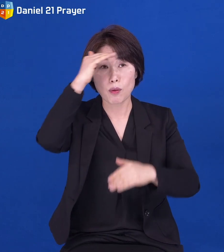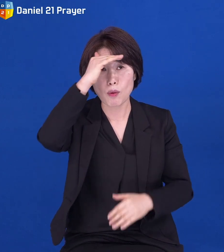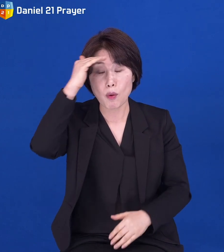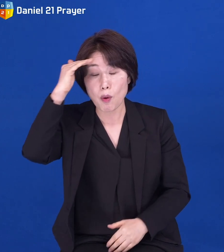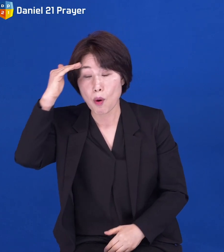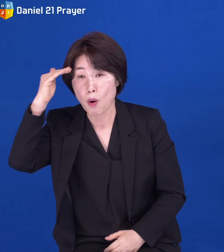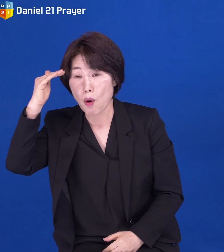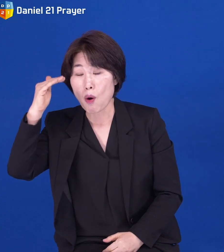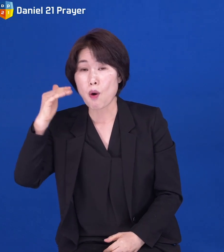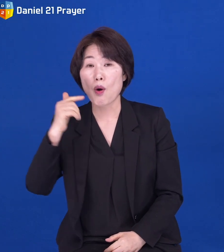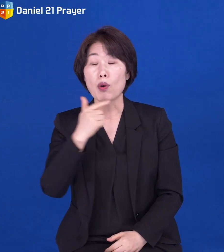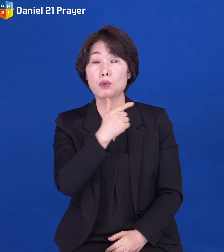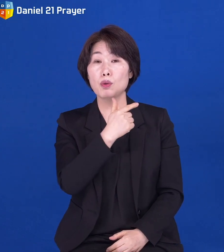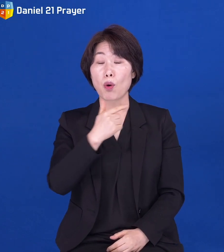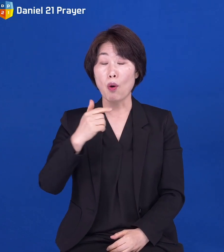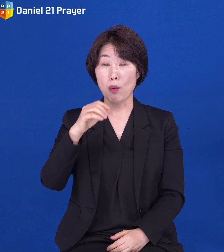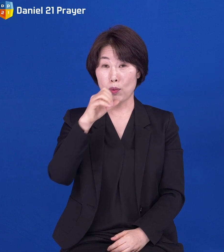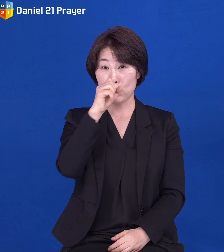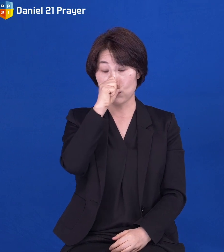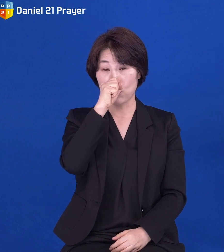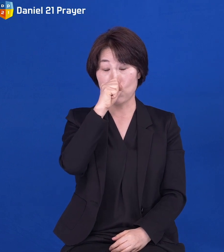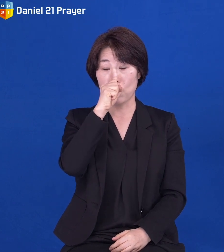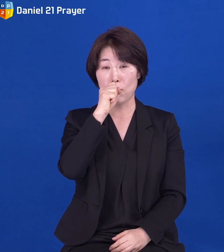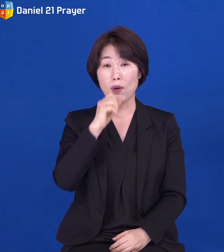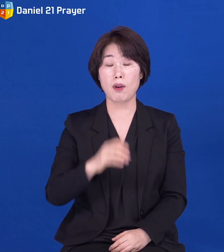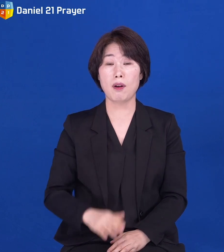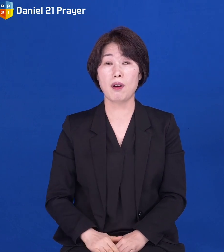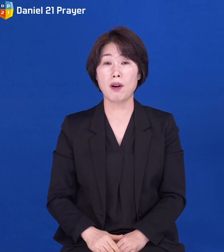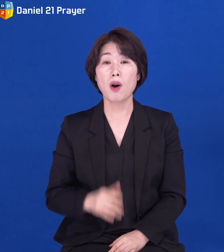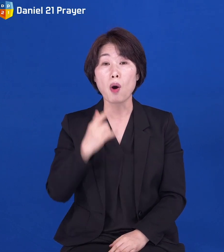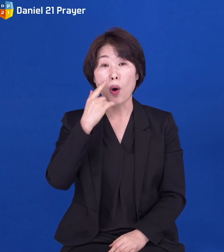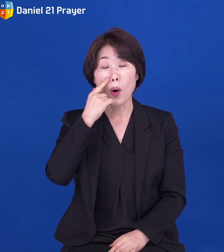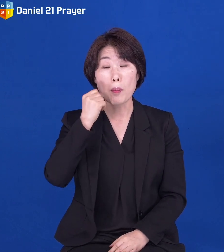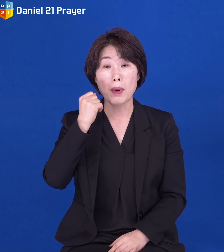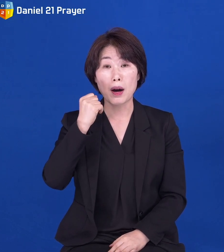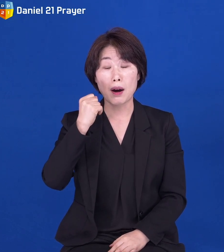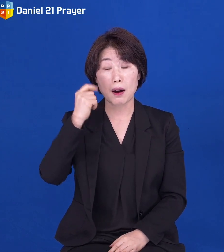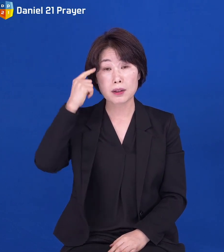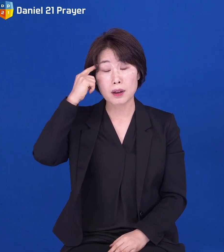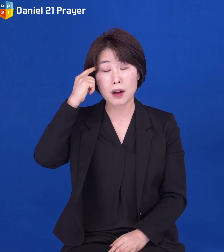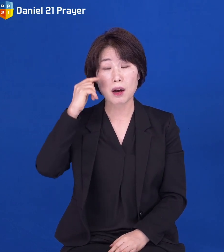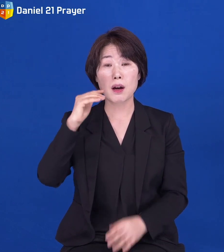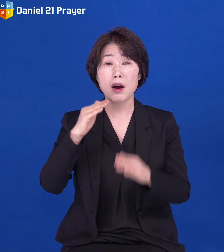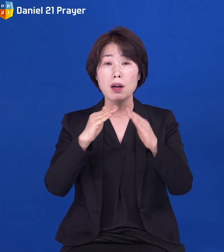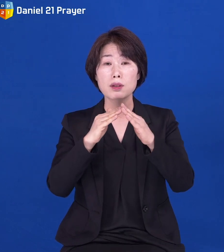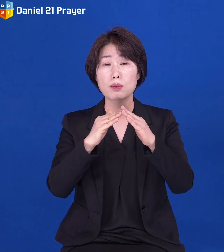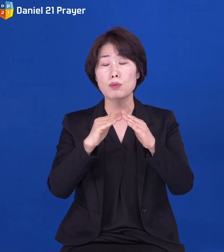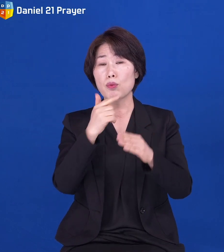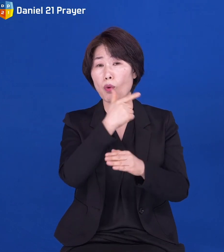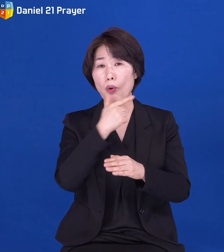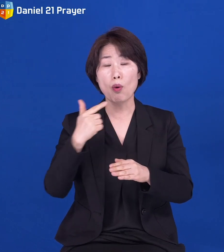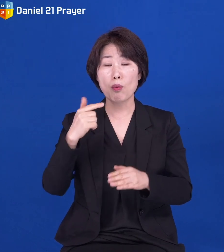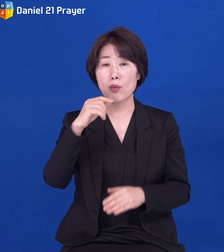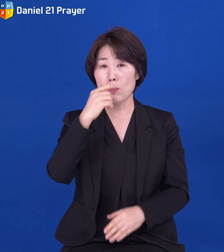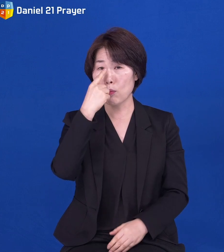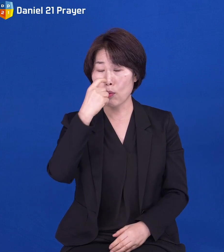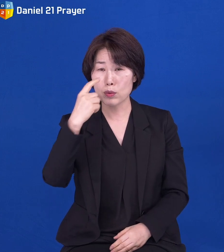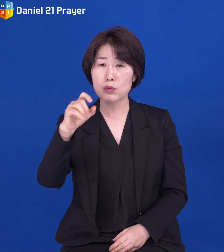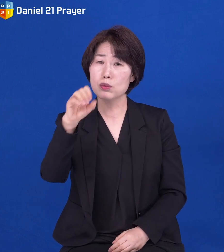거예요. 지금도 생각하면 별로 좋지 않은 집인데도 엄마가 생각해 그때 당시에는 너무너무 이 정도 집이면 정말